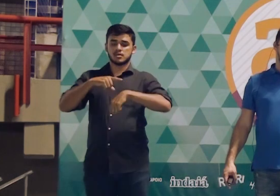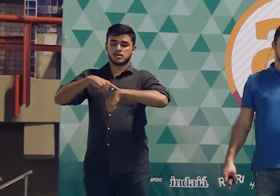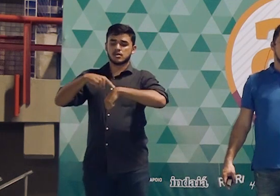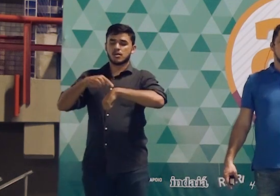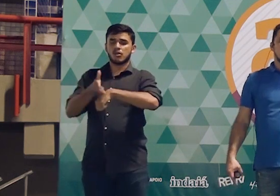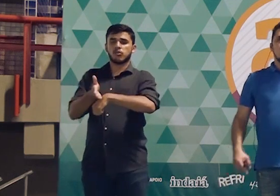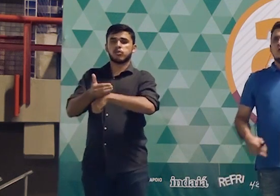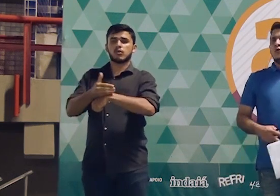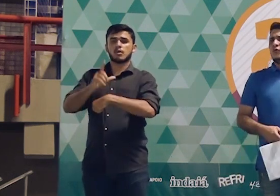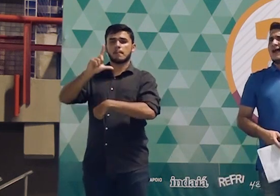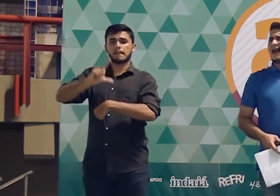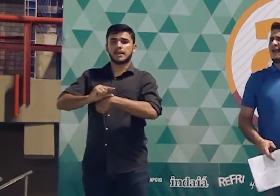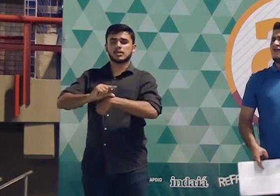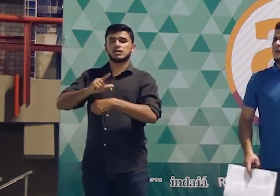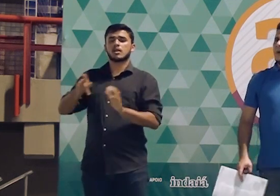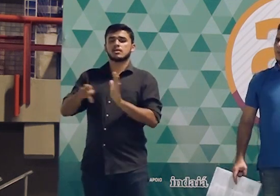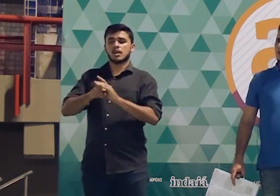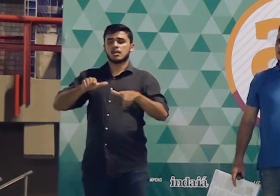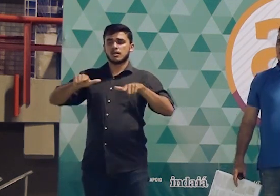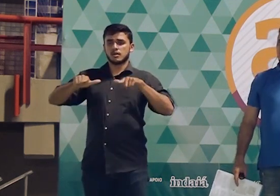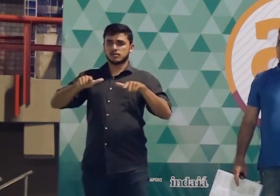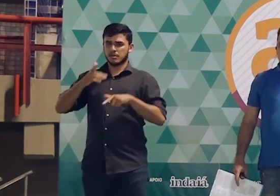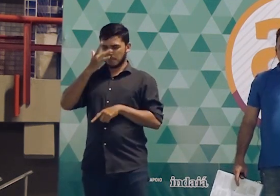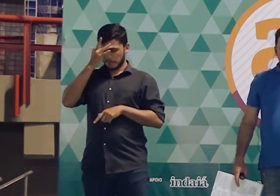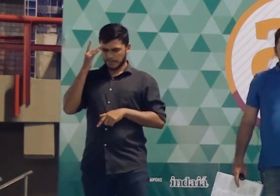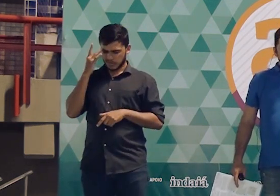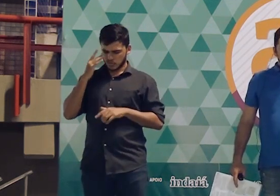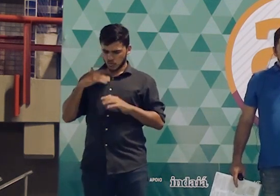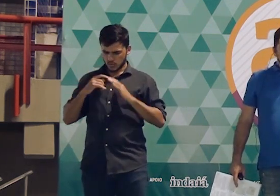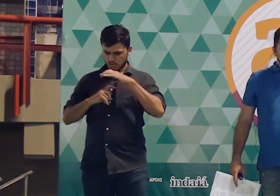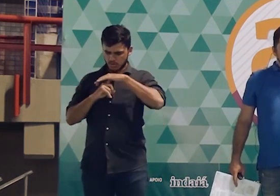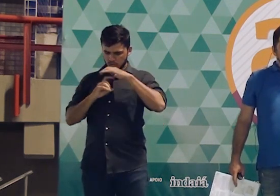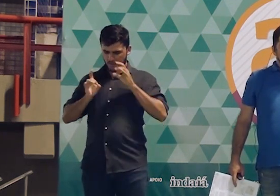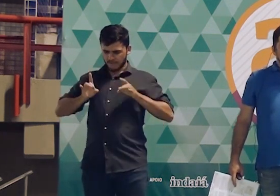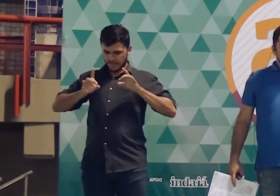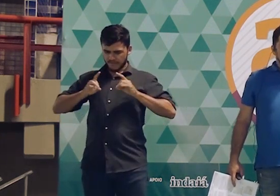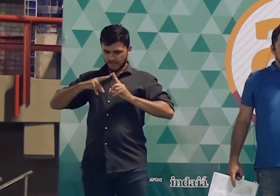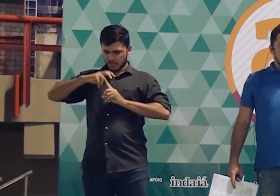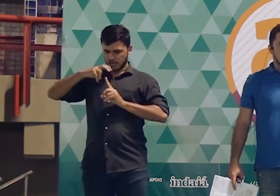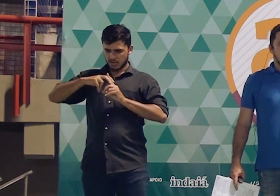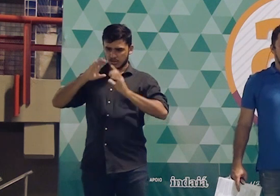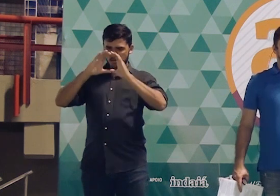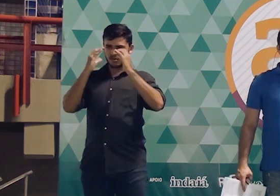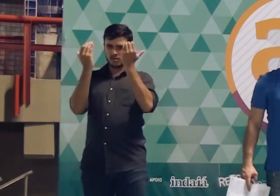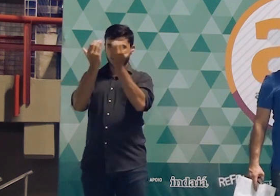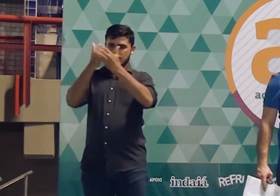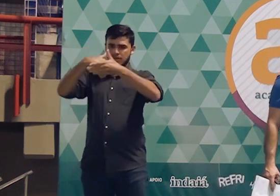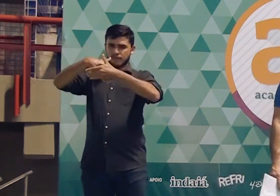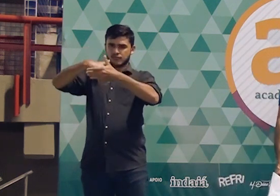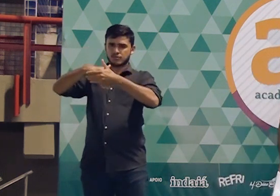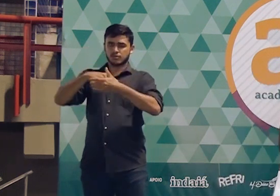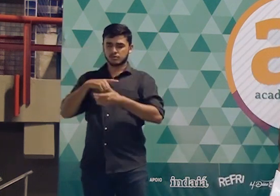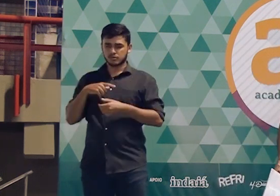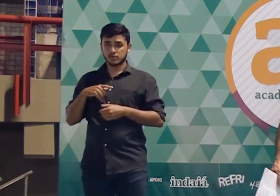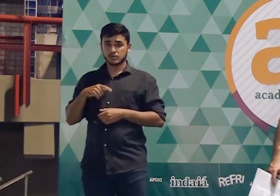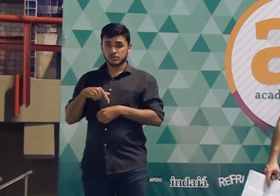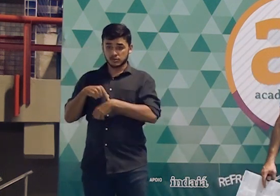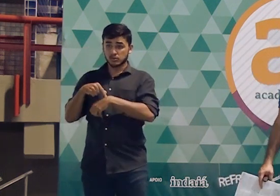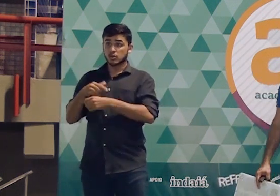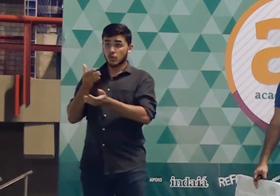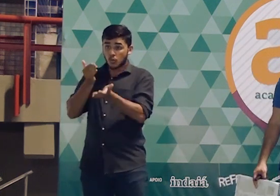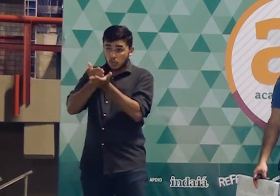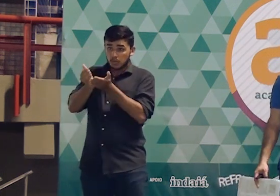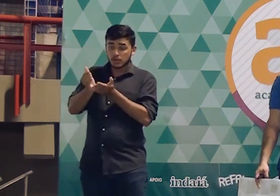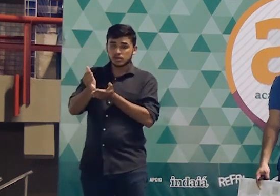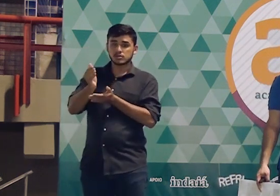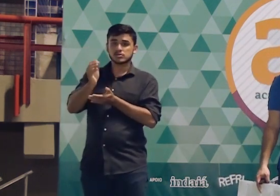de trabalho. O cara que vai para a porta do estádio, ele chega na hora que começa o jogo e